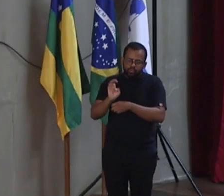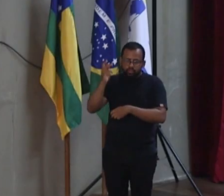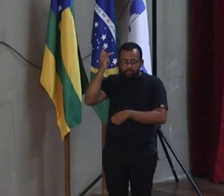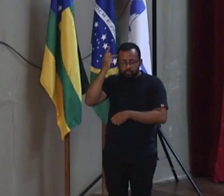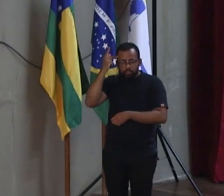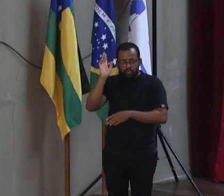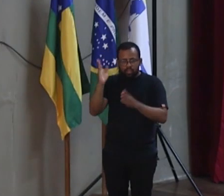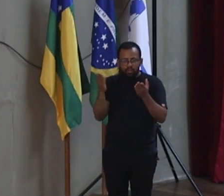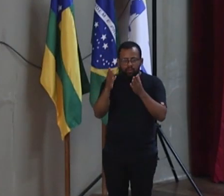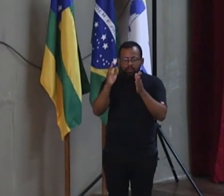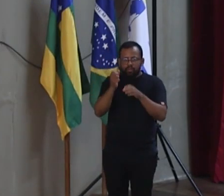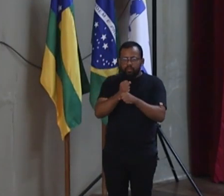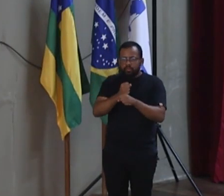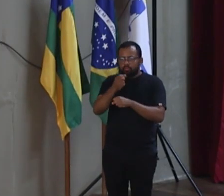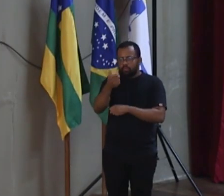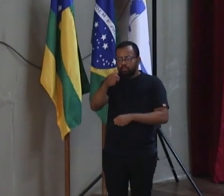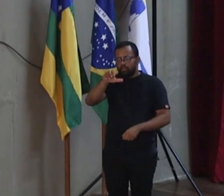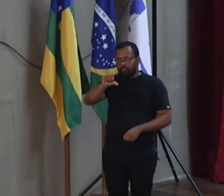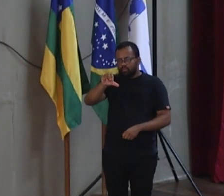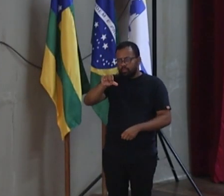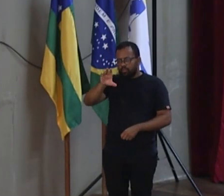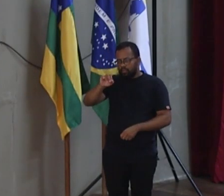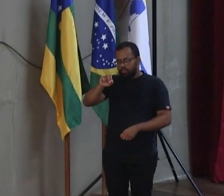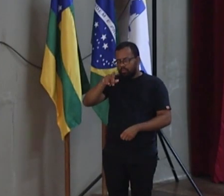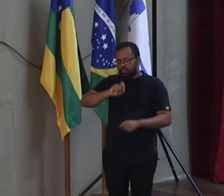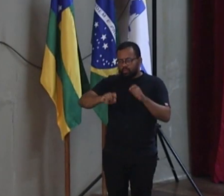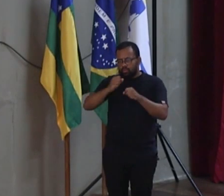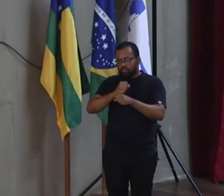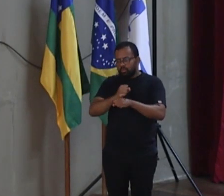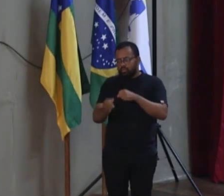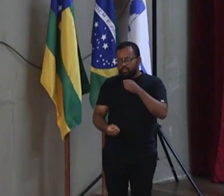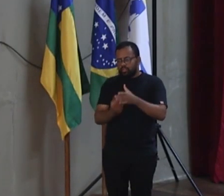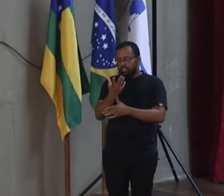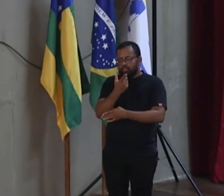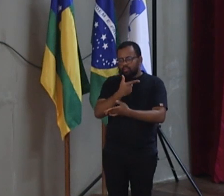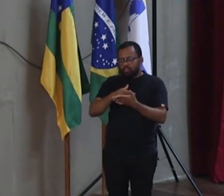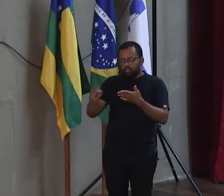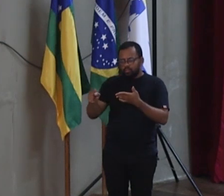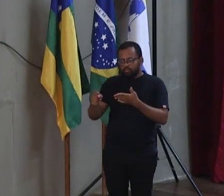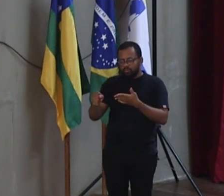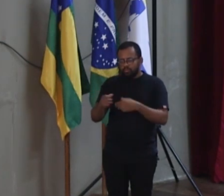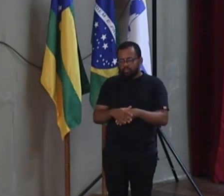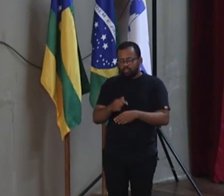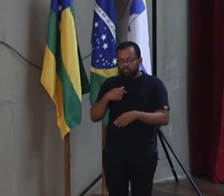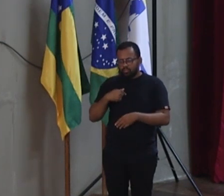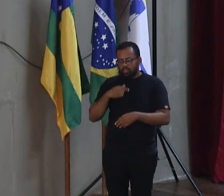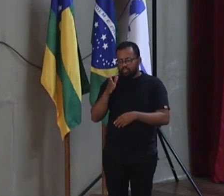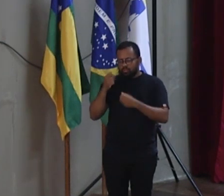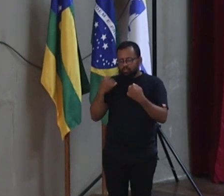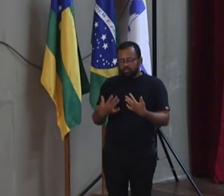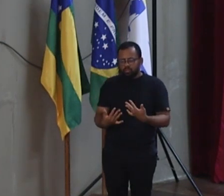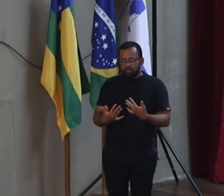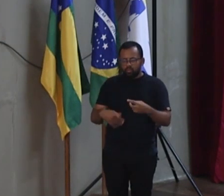E aí nós estamos chegando em 1990, que é o ano da criação da LAB. E aí eu já menciono,